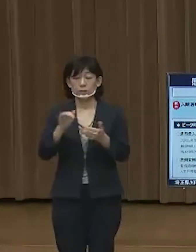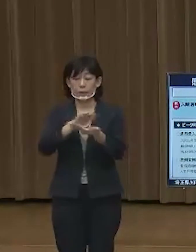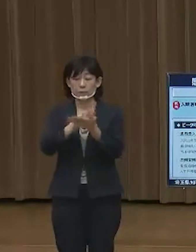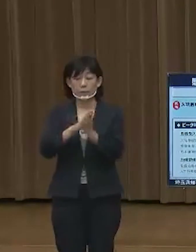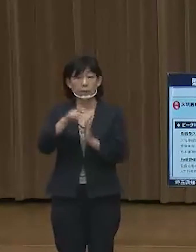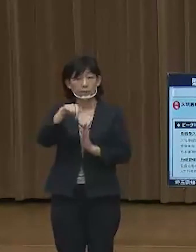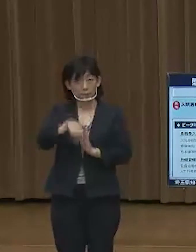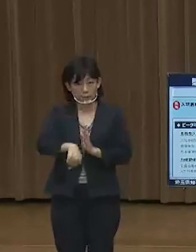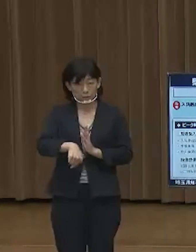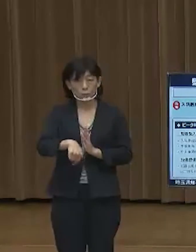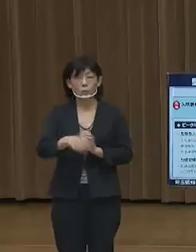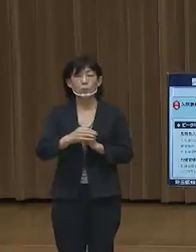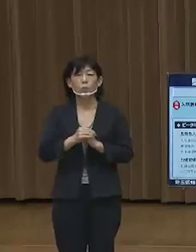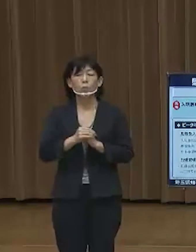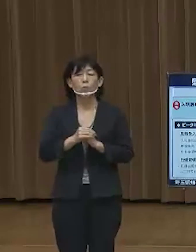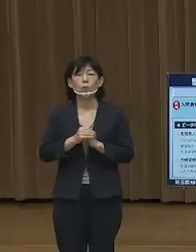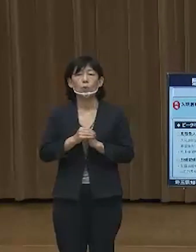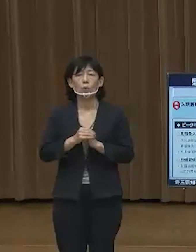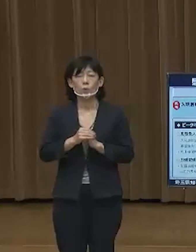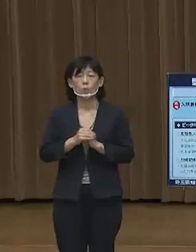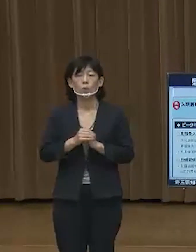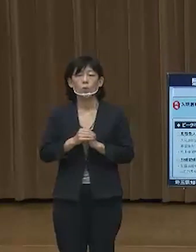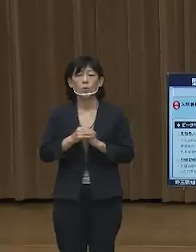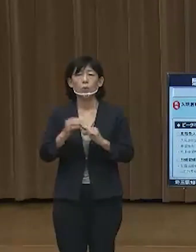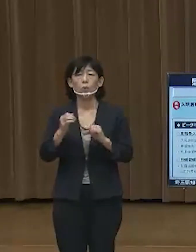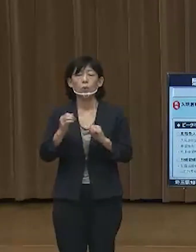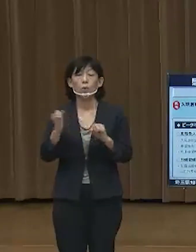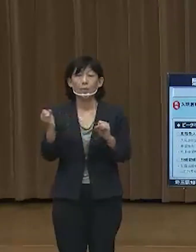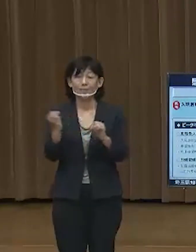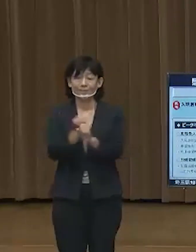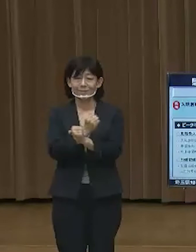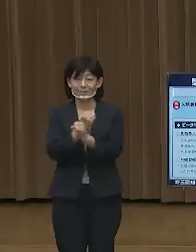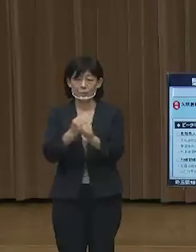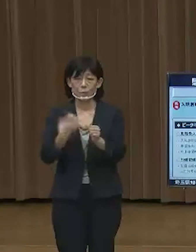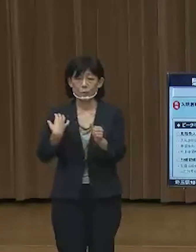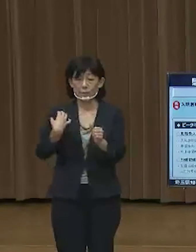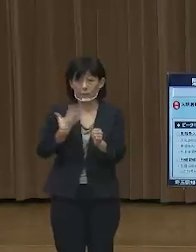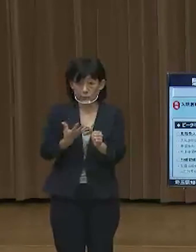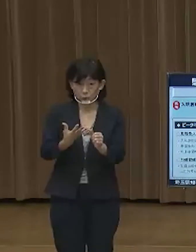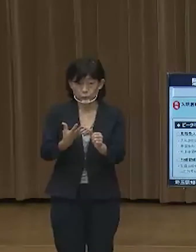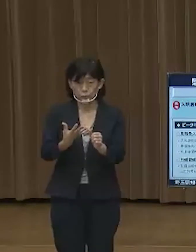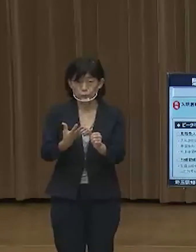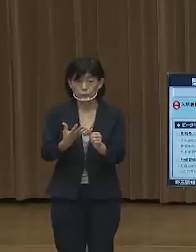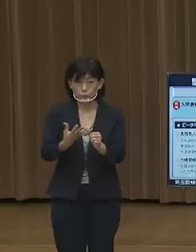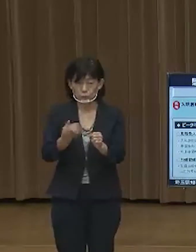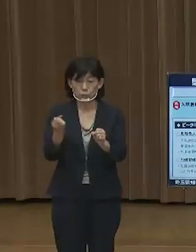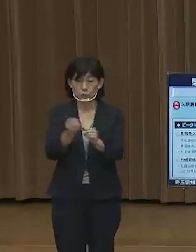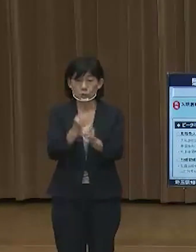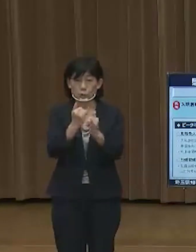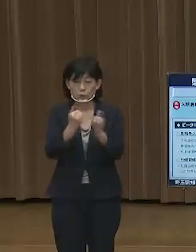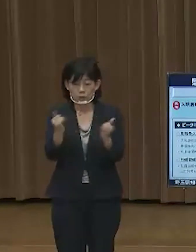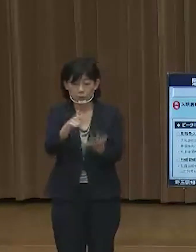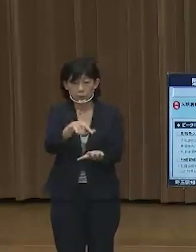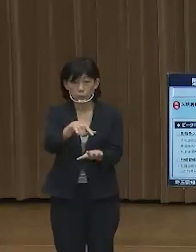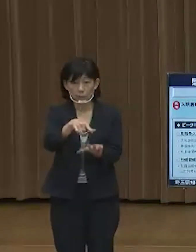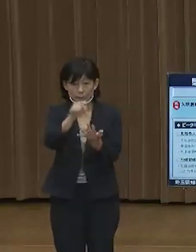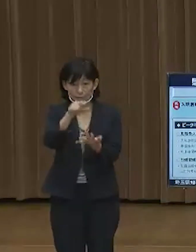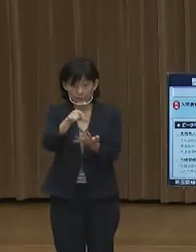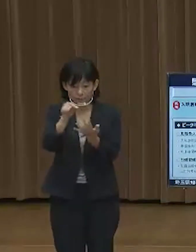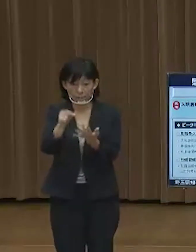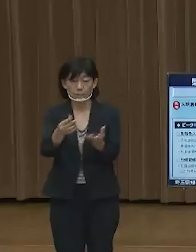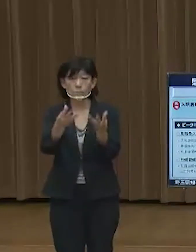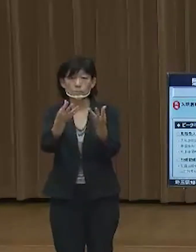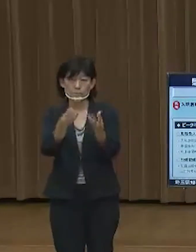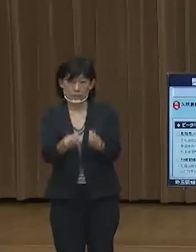における、いわゆるその事業を行って委託するための、事業者についても、選定が終了